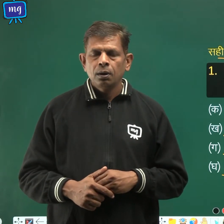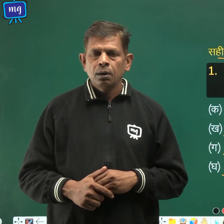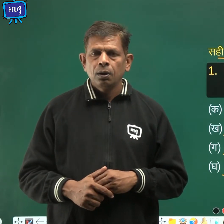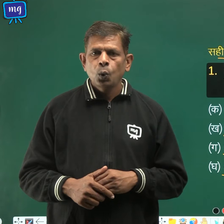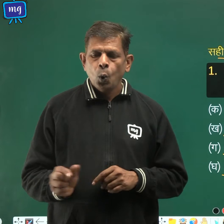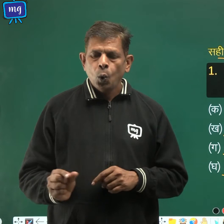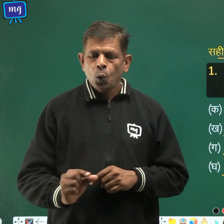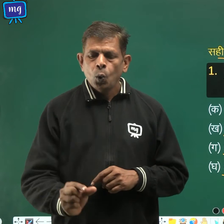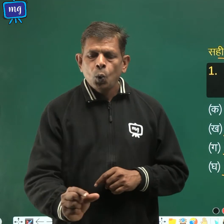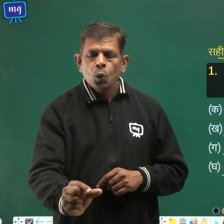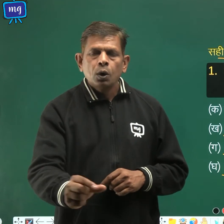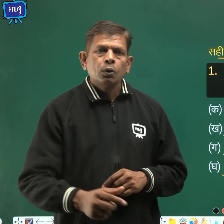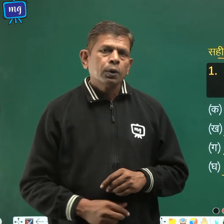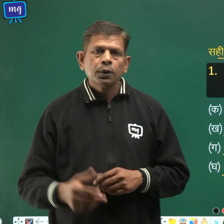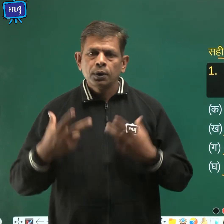तिलचट्टों के शरीर में